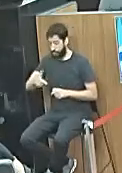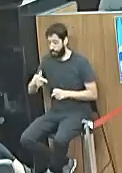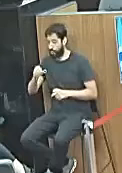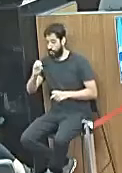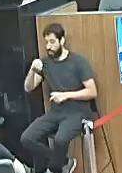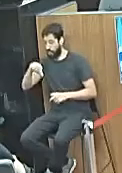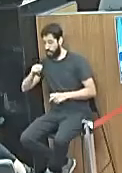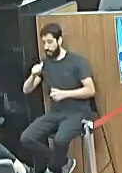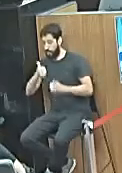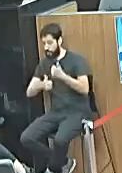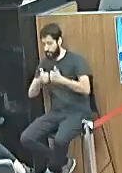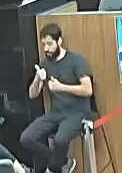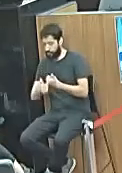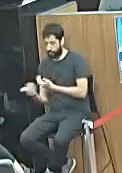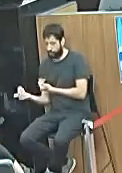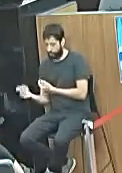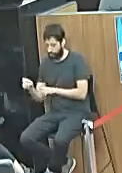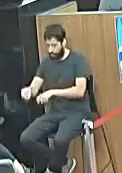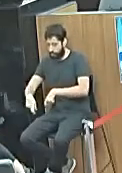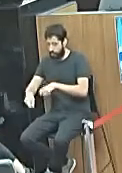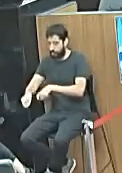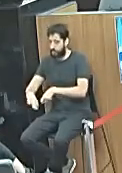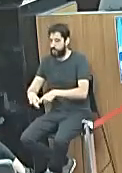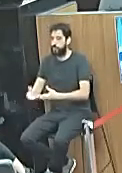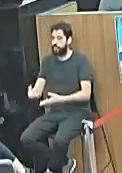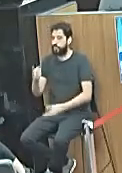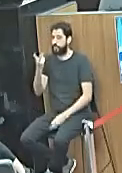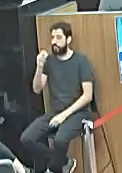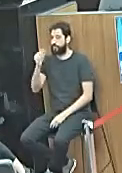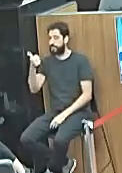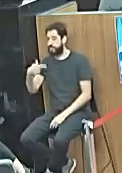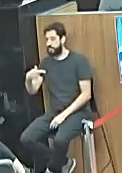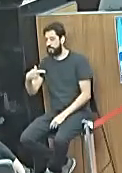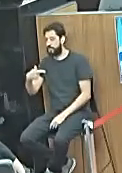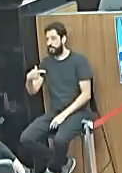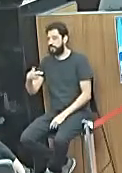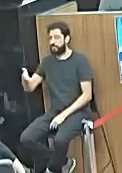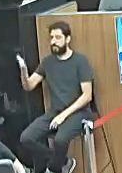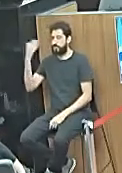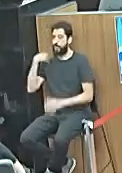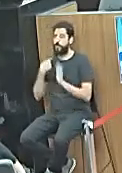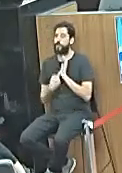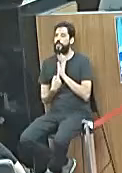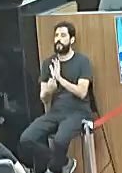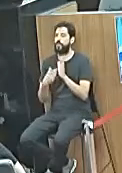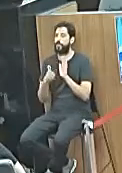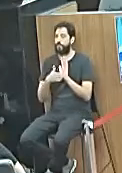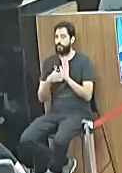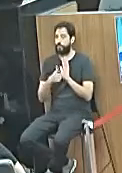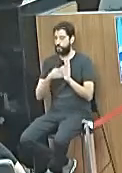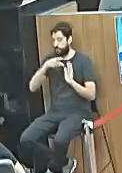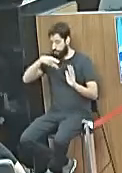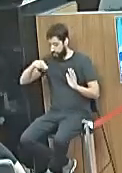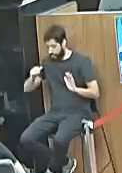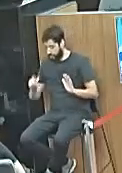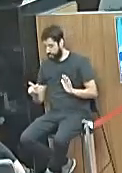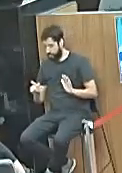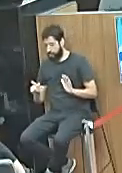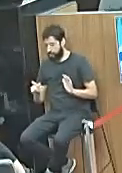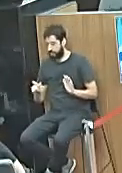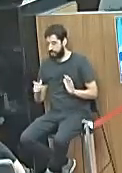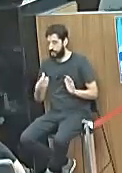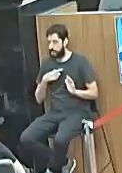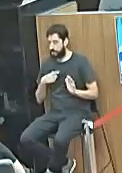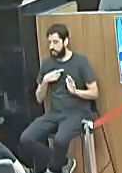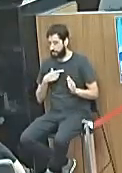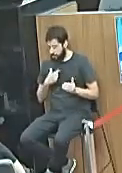estadual de futebol da juventude rural em 2017 apresentamos uma proposta no piaget onde